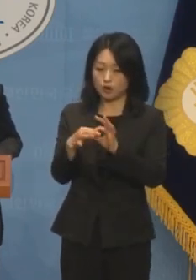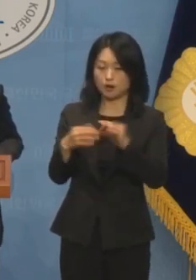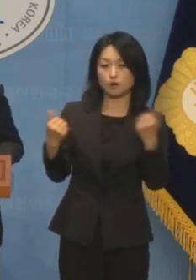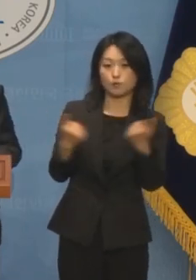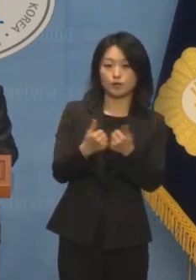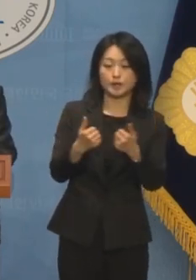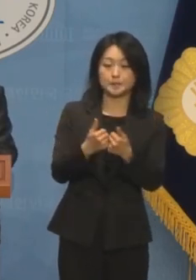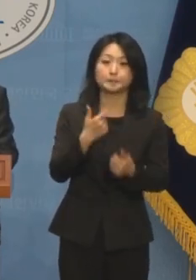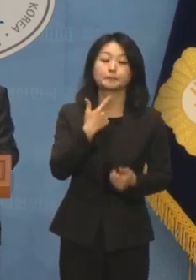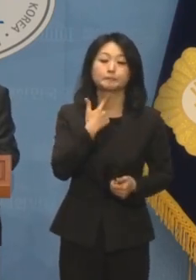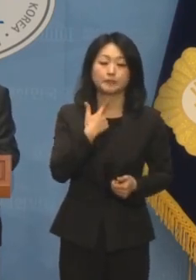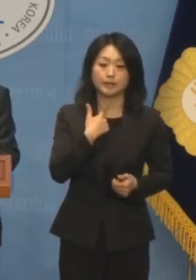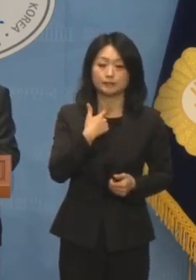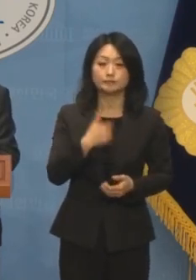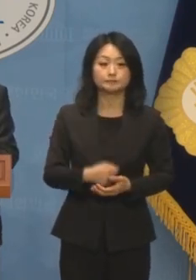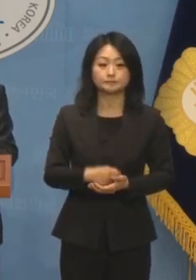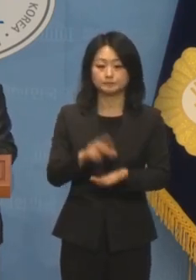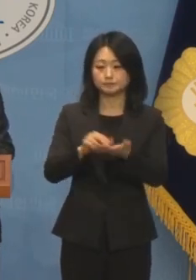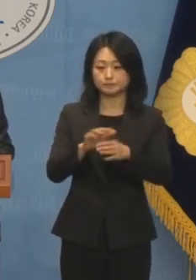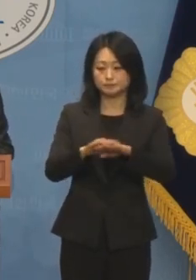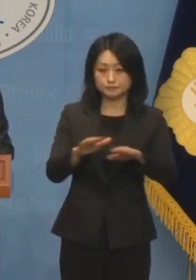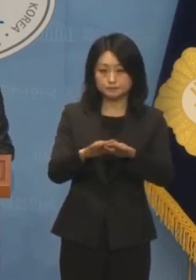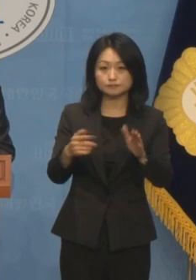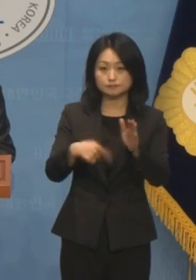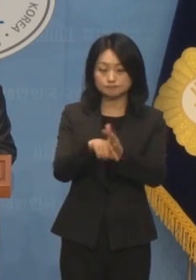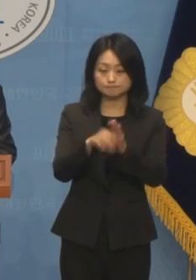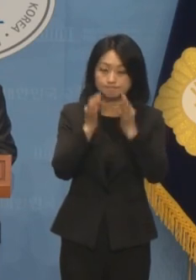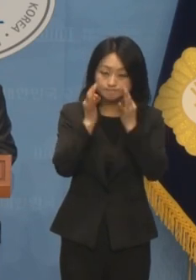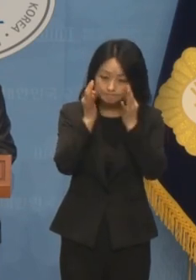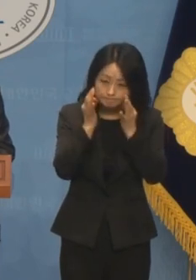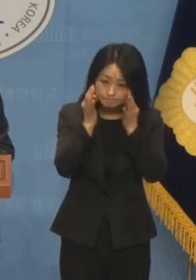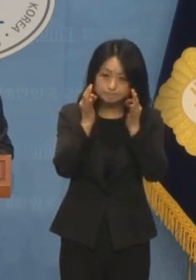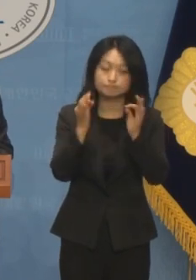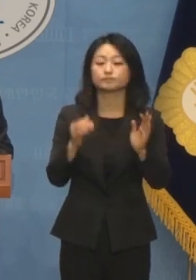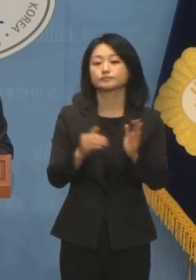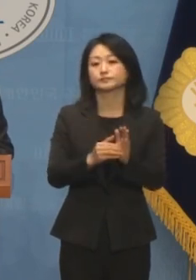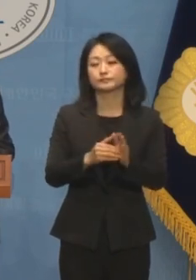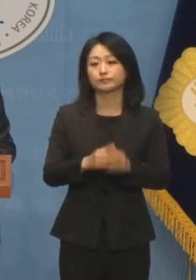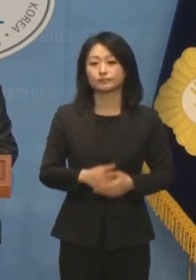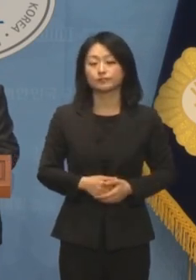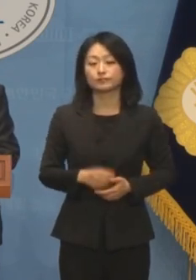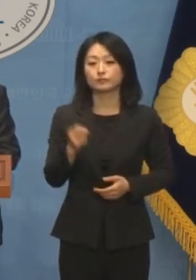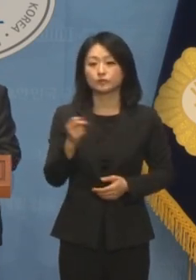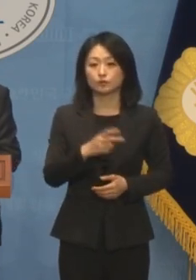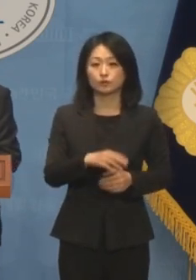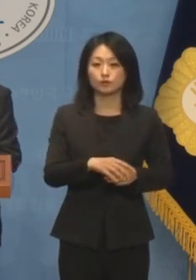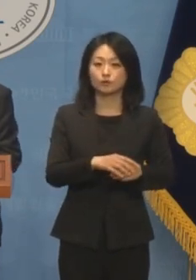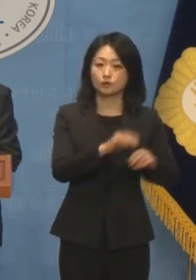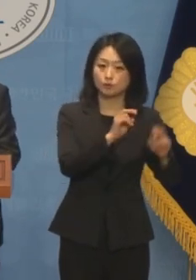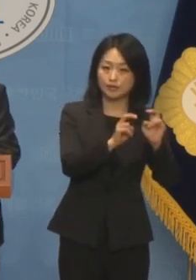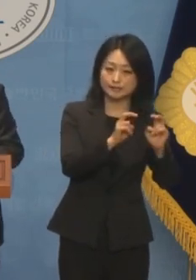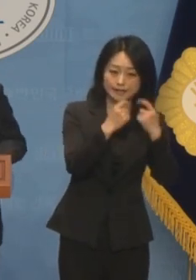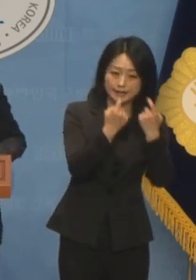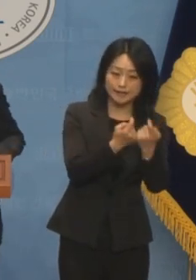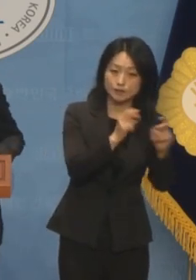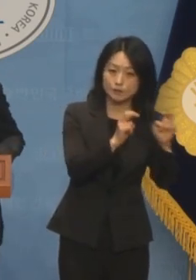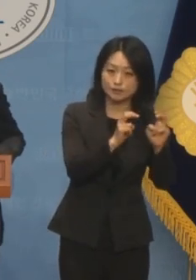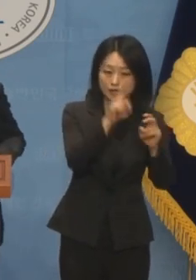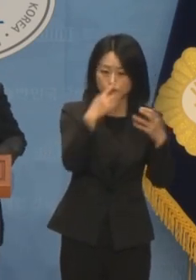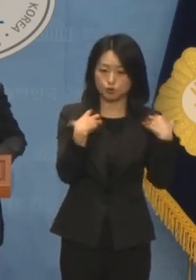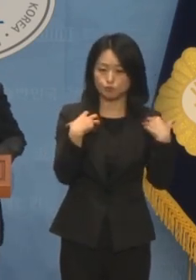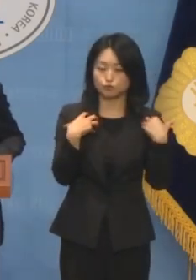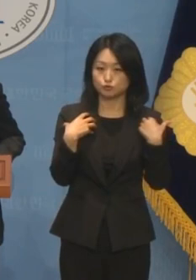간담회를 통해서 이번 사태 해결의 시급성을 강조하였습니다. 또 민간과 또 정부와 여야,